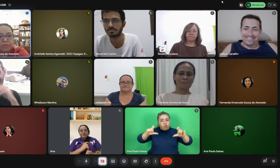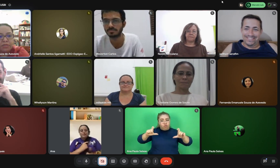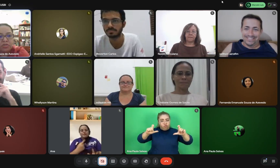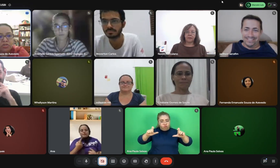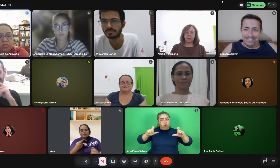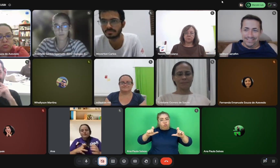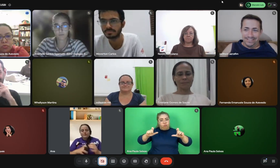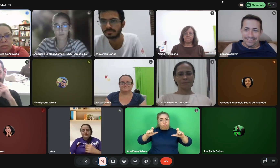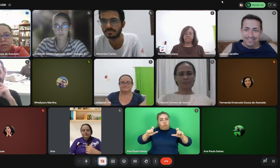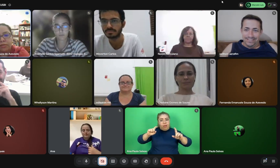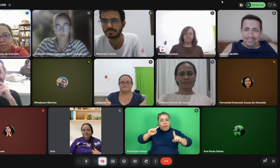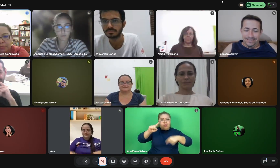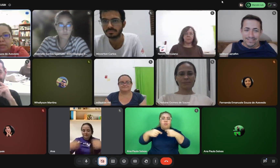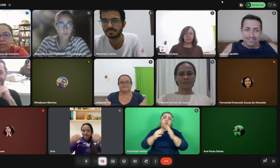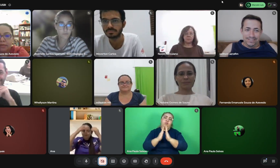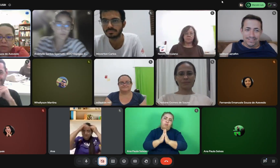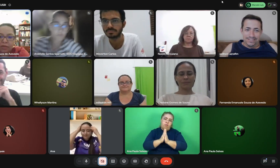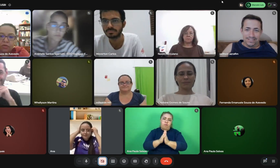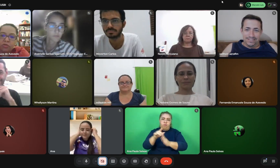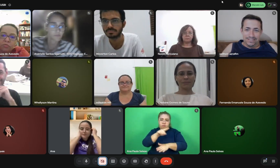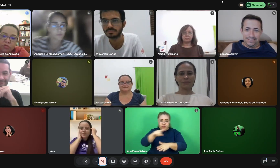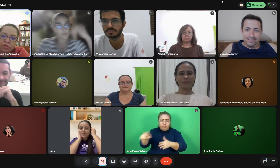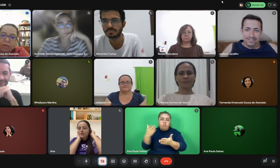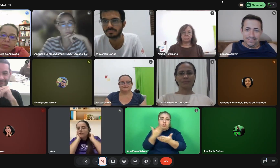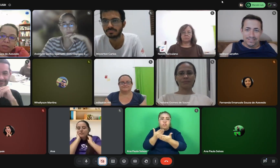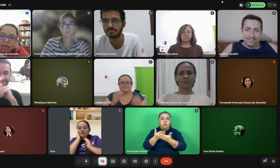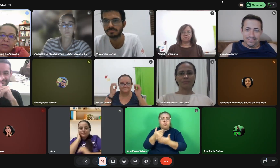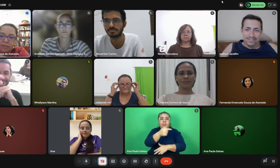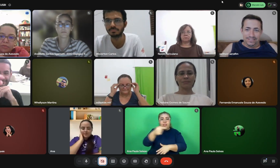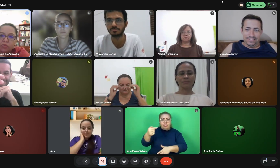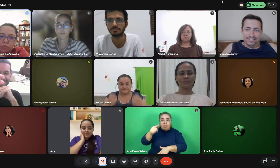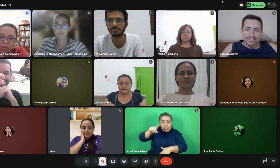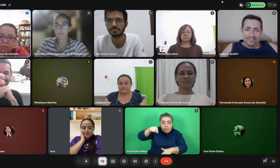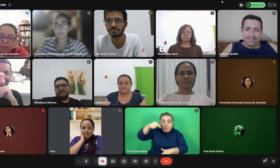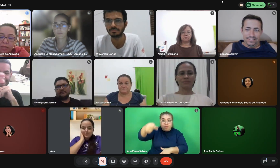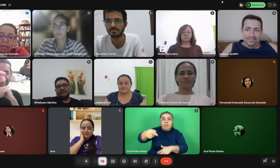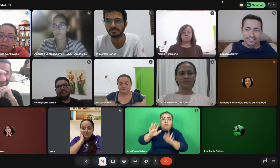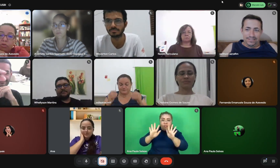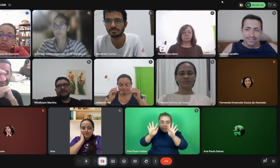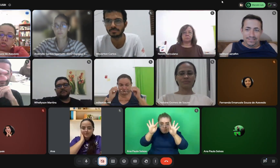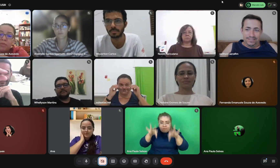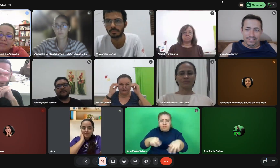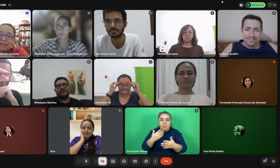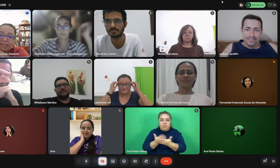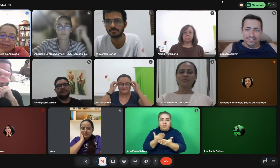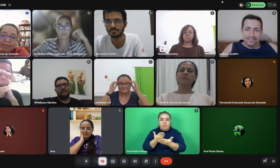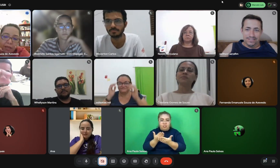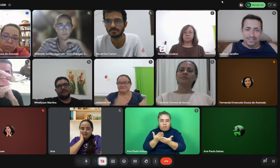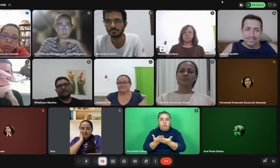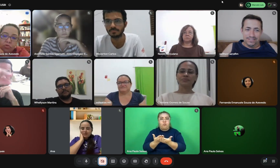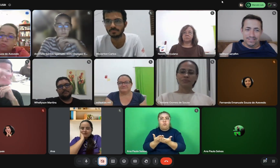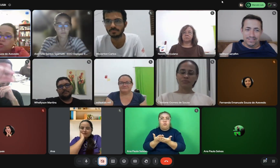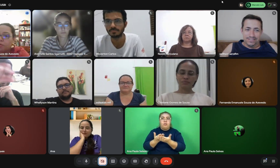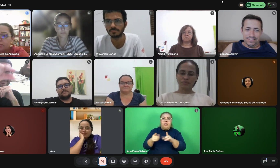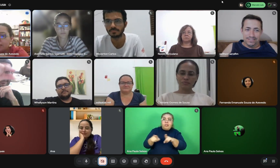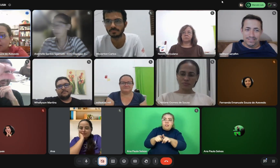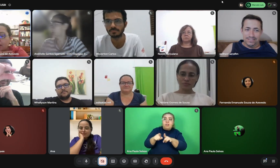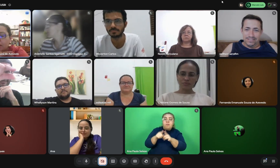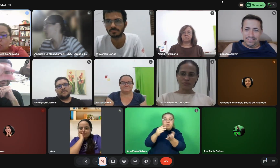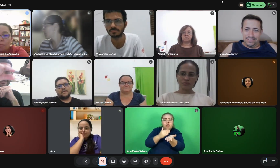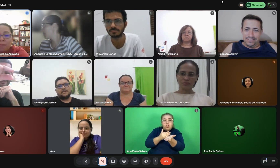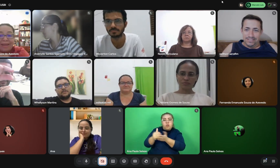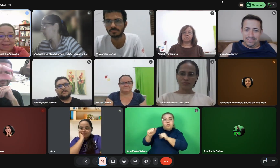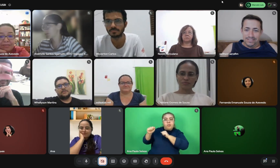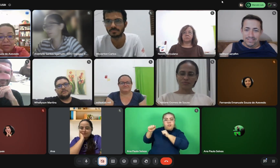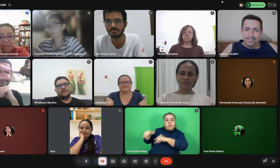aí depois, assim, gente, estudem. Semana que vem nós vamos terminar esse estudo aí. E quando a gente começar setembro, nós vamos